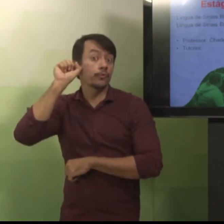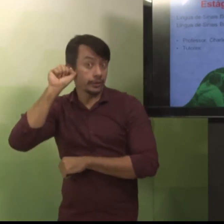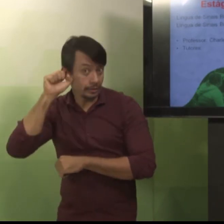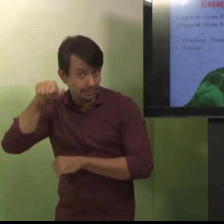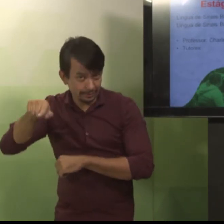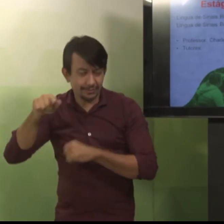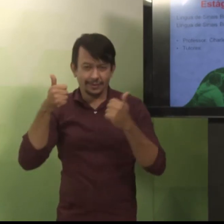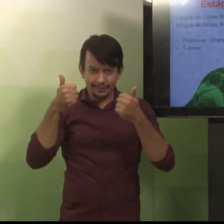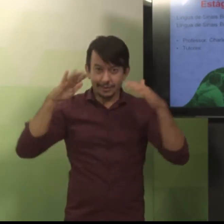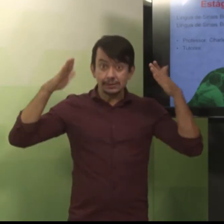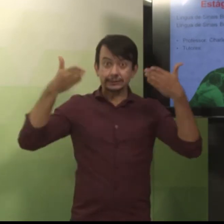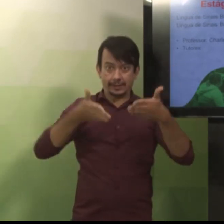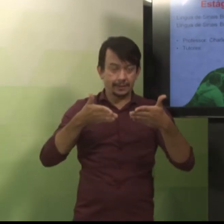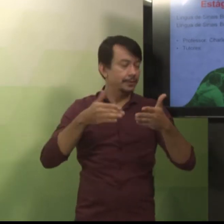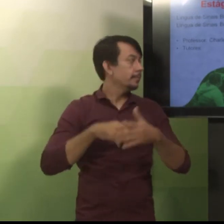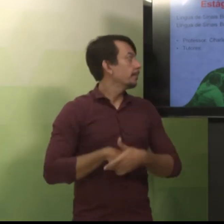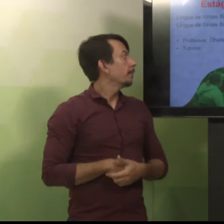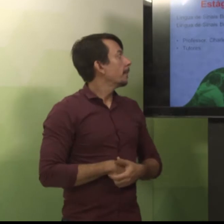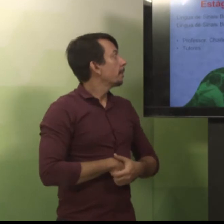surdo e L2 com foco no ouvinte.